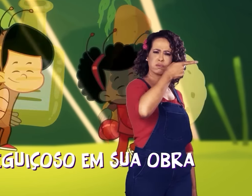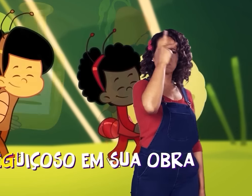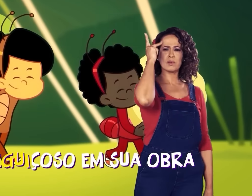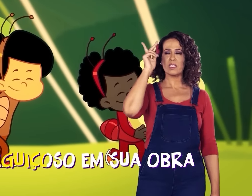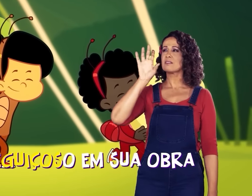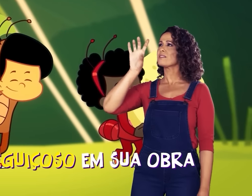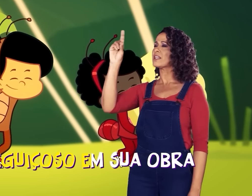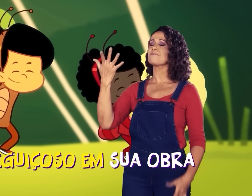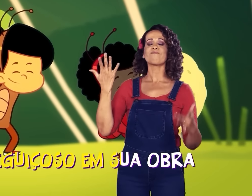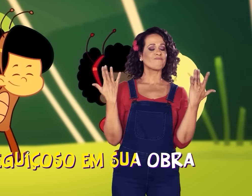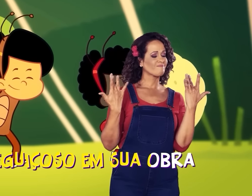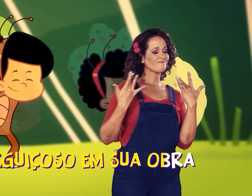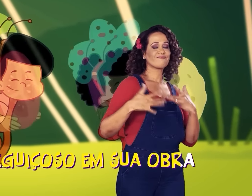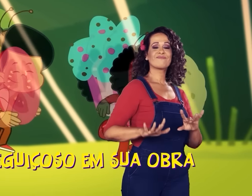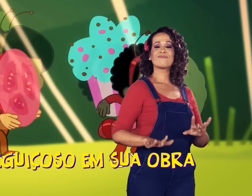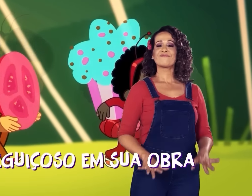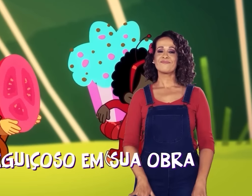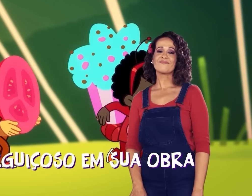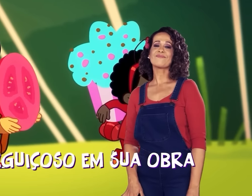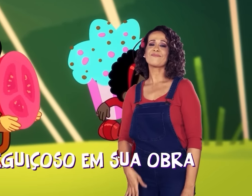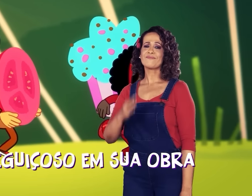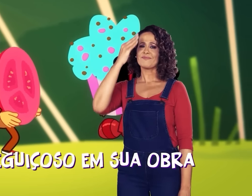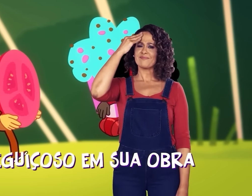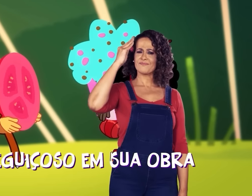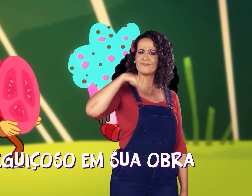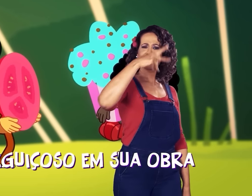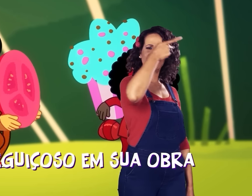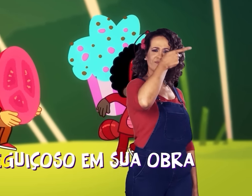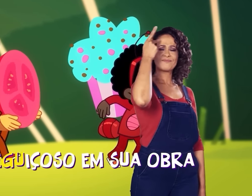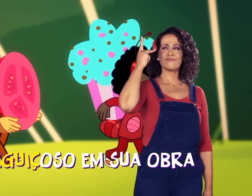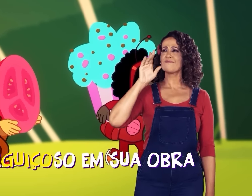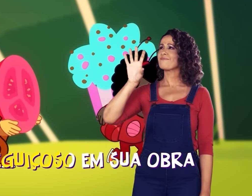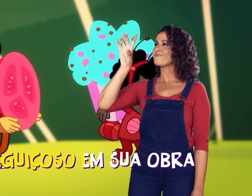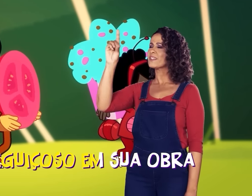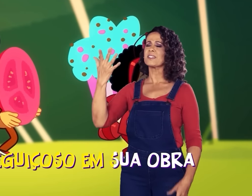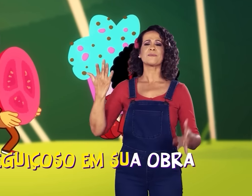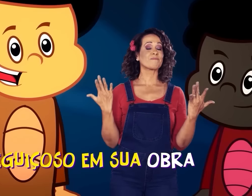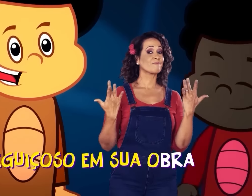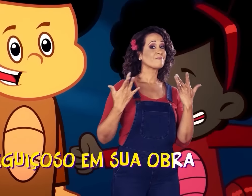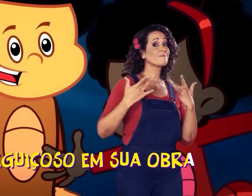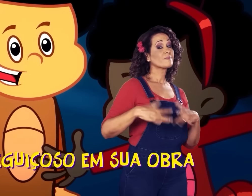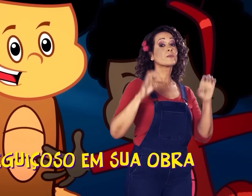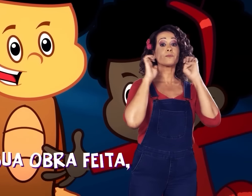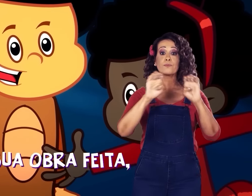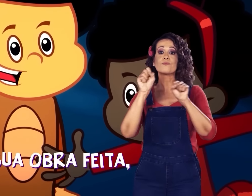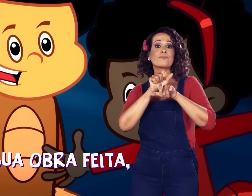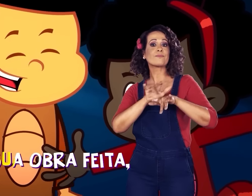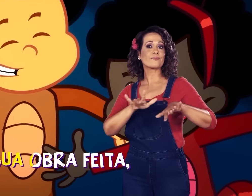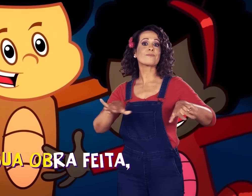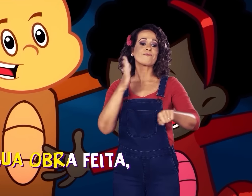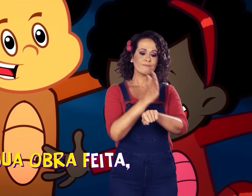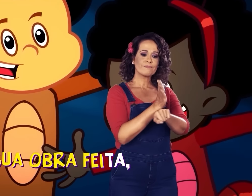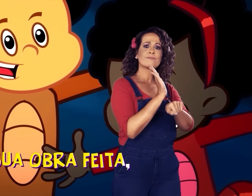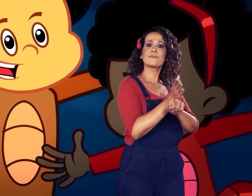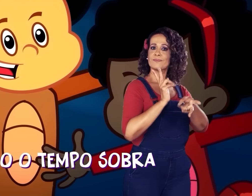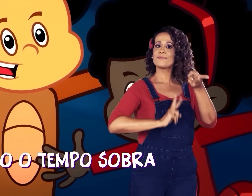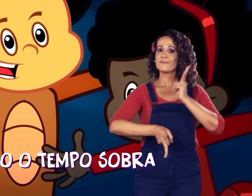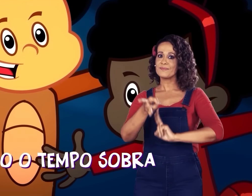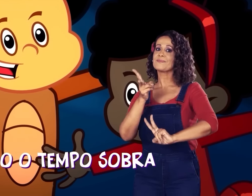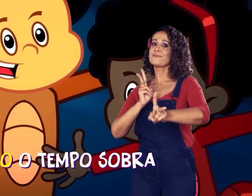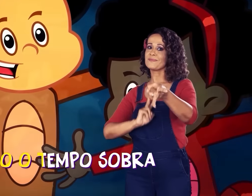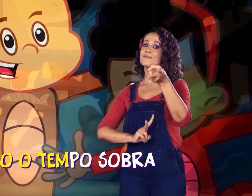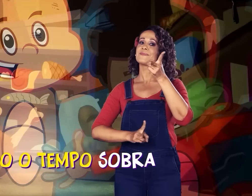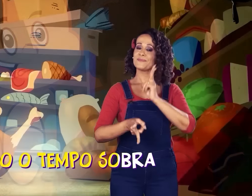quer preguiçoso em sua obra. Deus não quer preguiçoso em sua obra. Deus quer sua obra feita, não